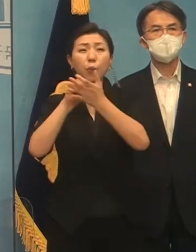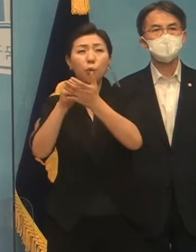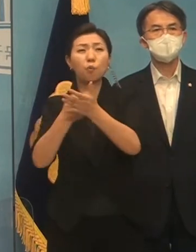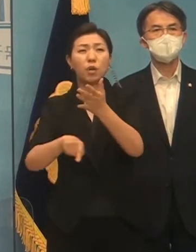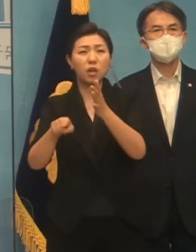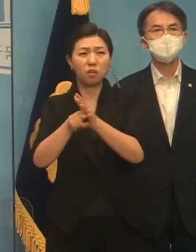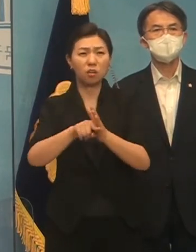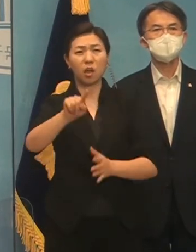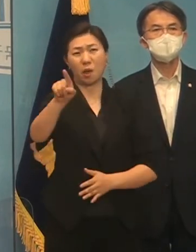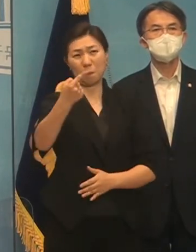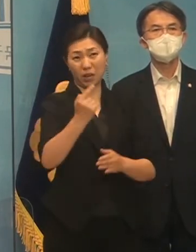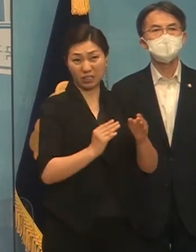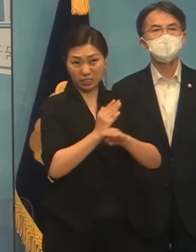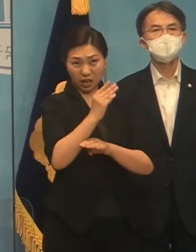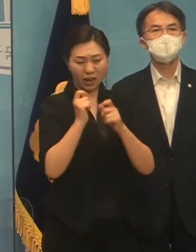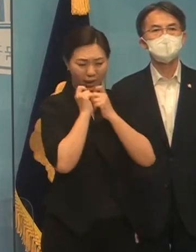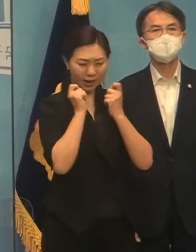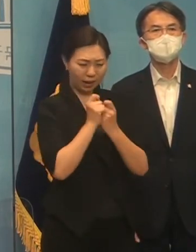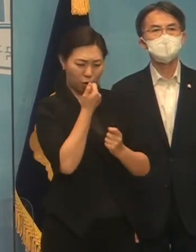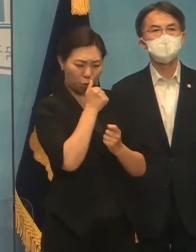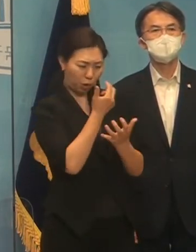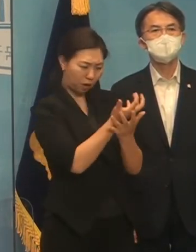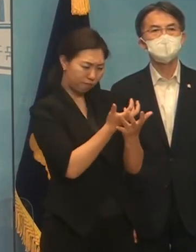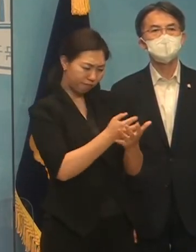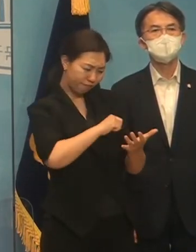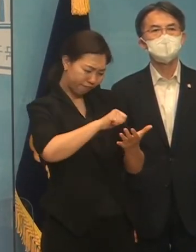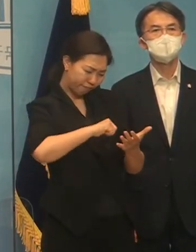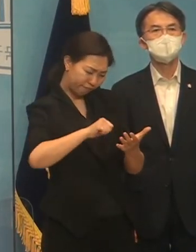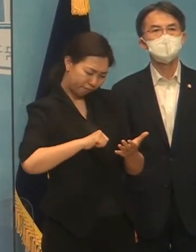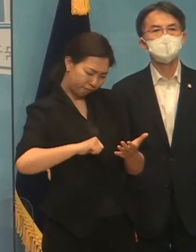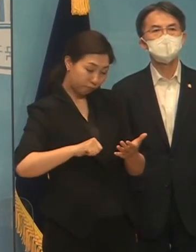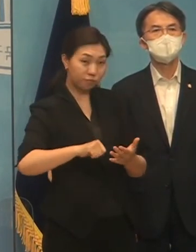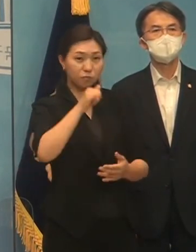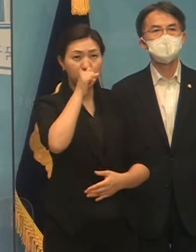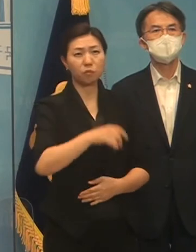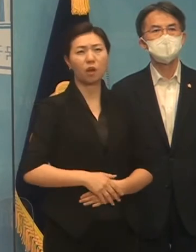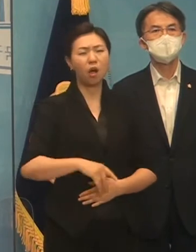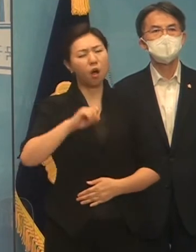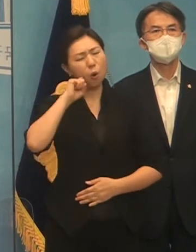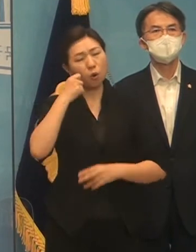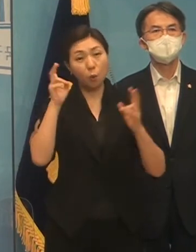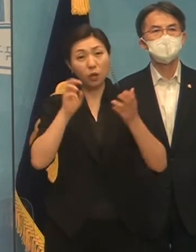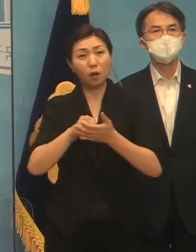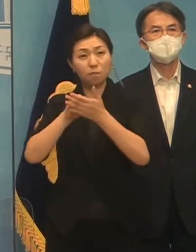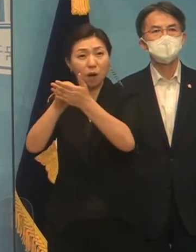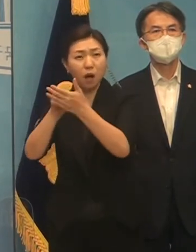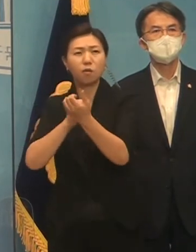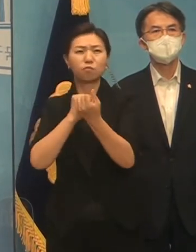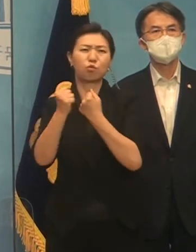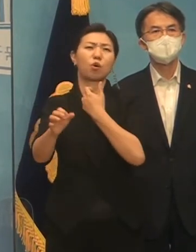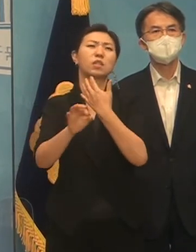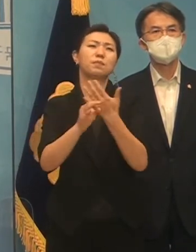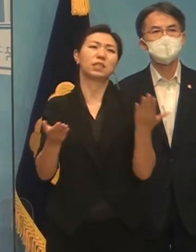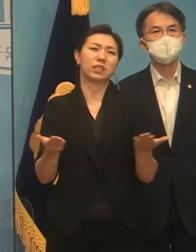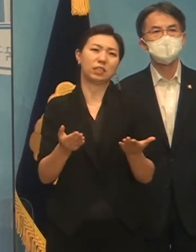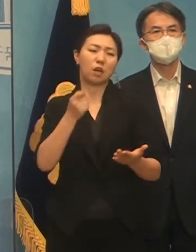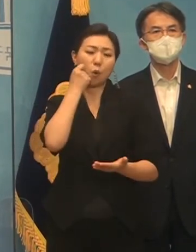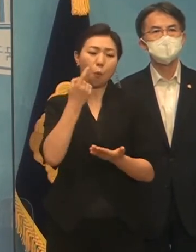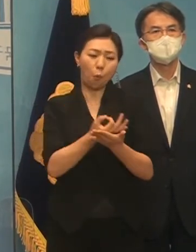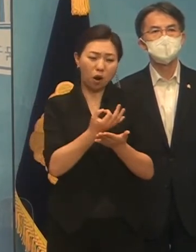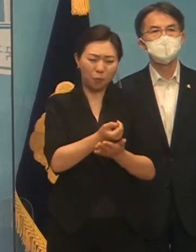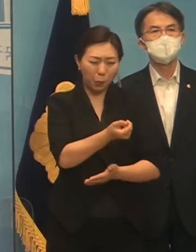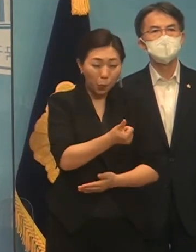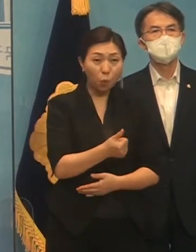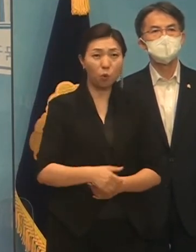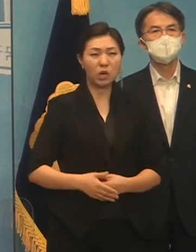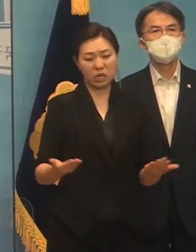100통의 자기소개서를 쓴다고 들었습니다. 어렵게 취직을 해도 비정규직이라고 합니다. 월급은 적고